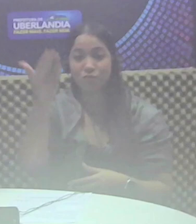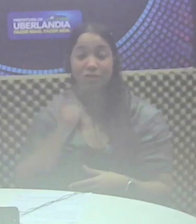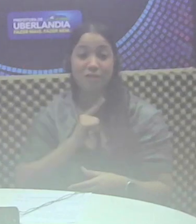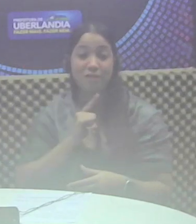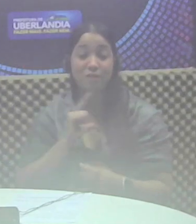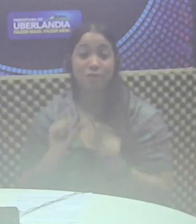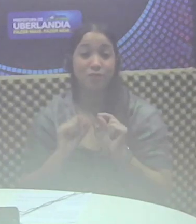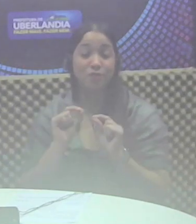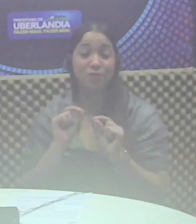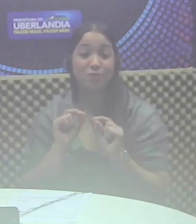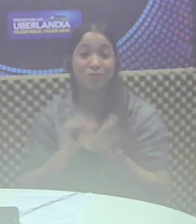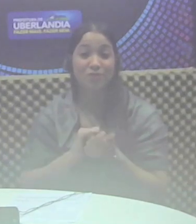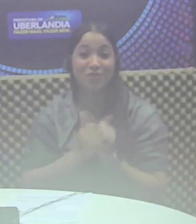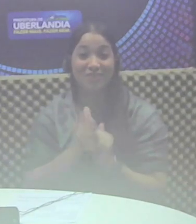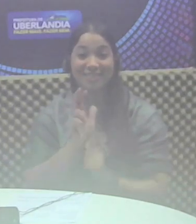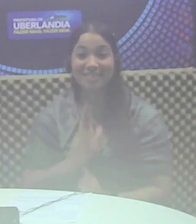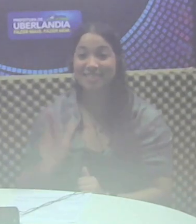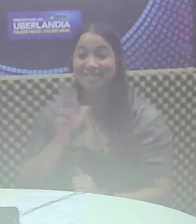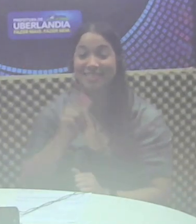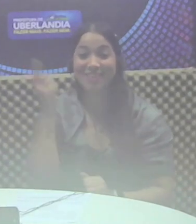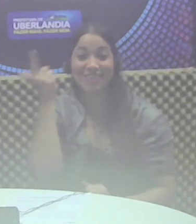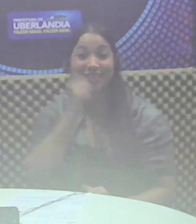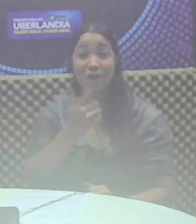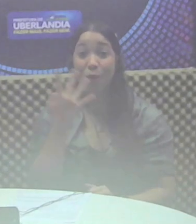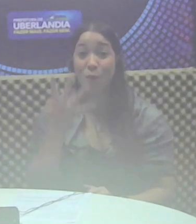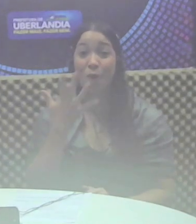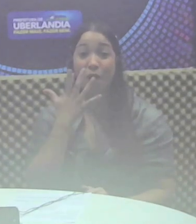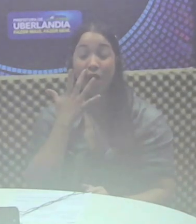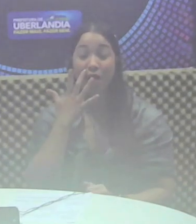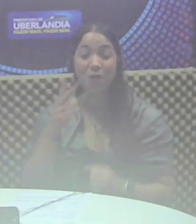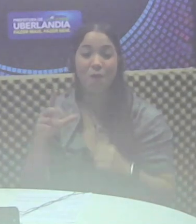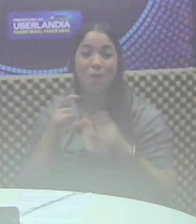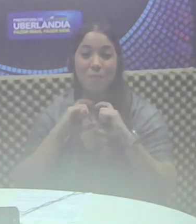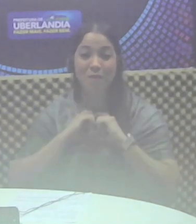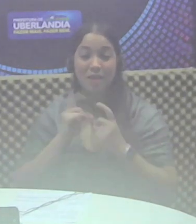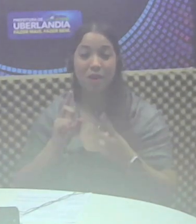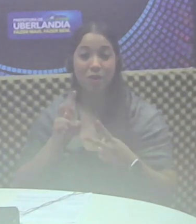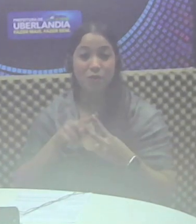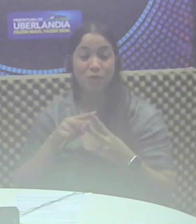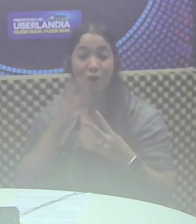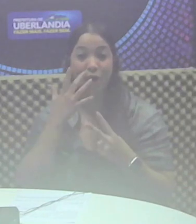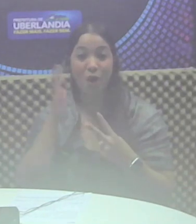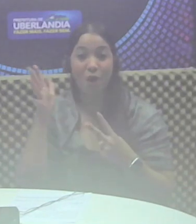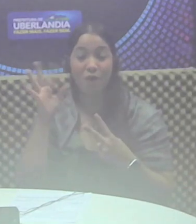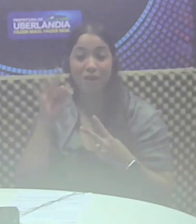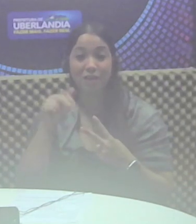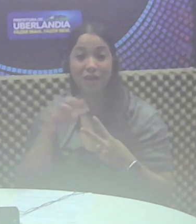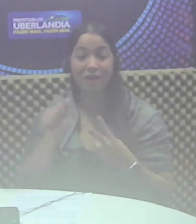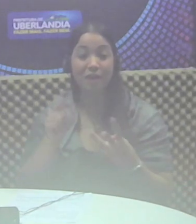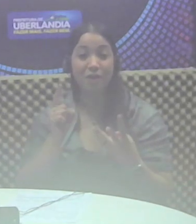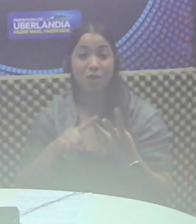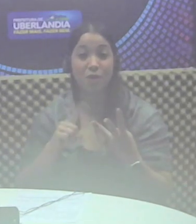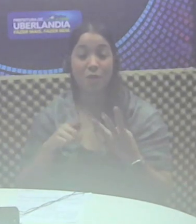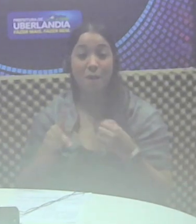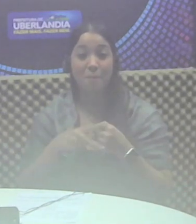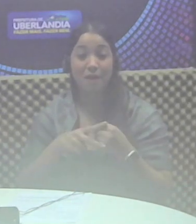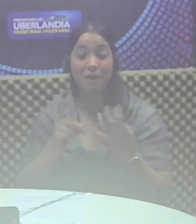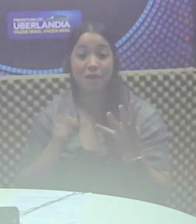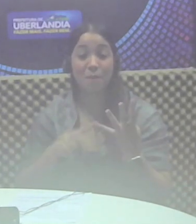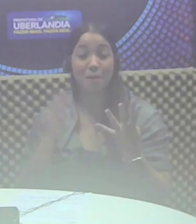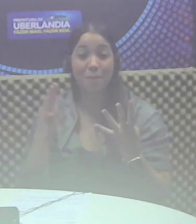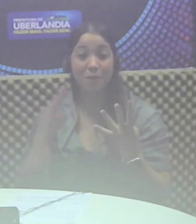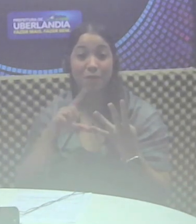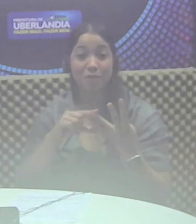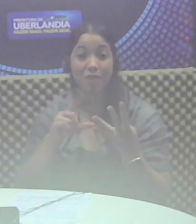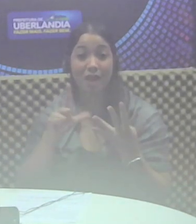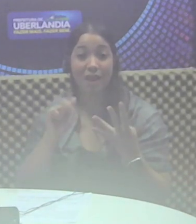Unidos os atletas de Uberlândia conquistaram quatro medalhas sendo duas de ouro com Taiana Medeiros uma de prata e outra de bronze com